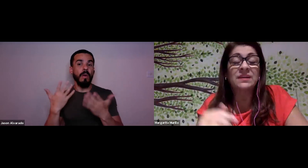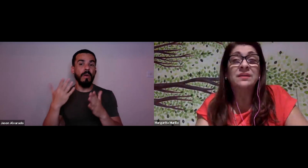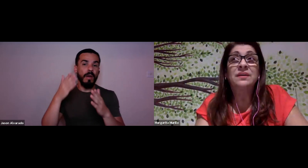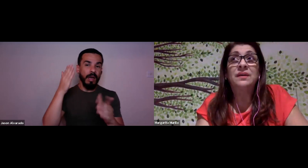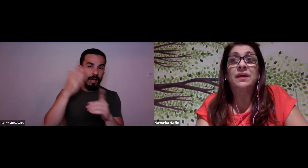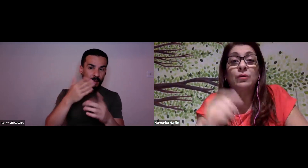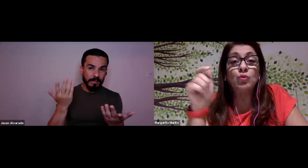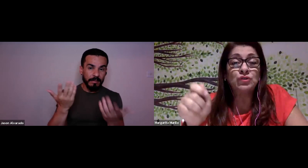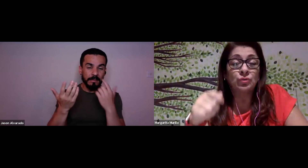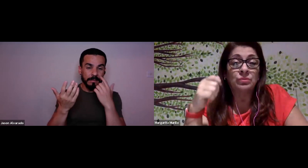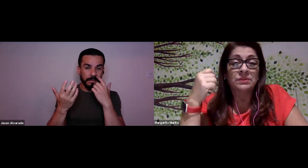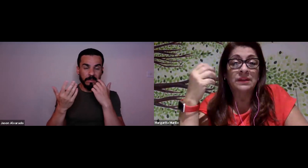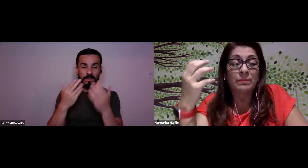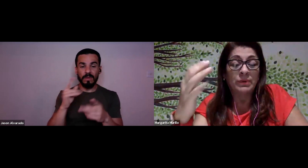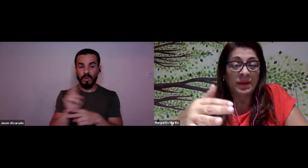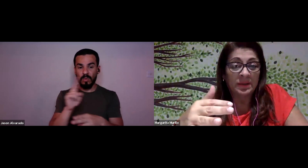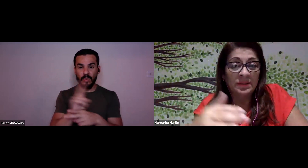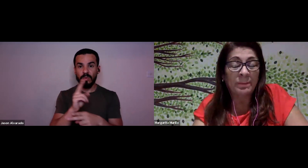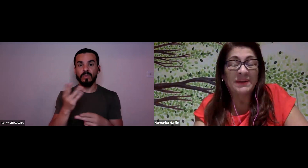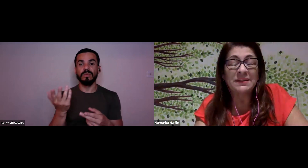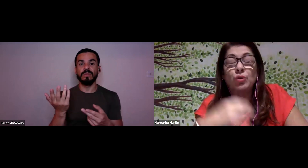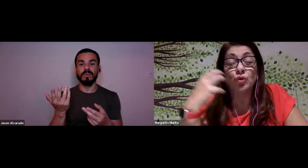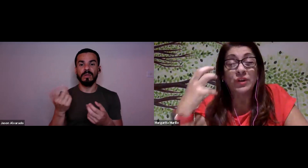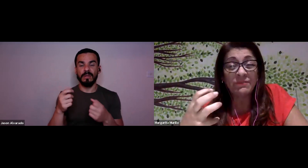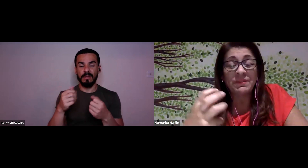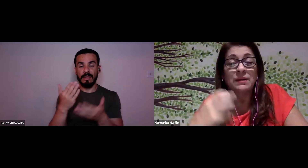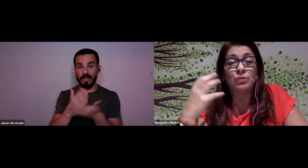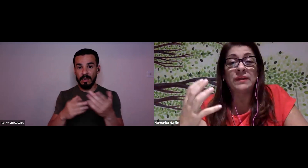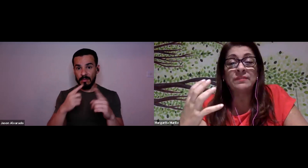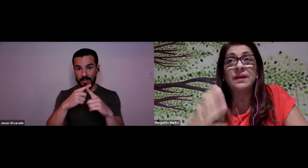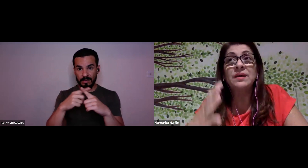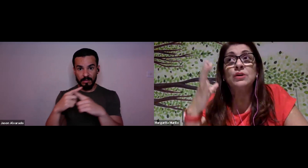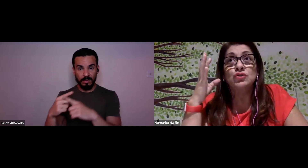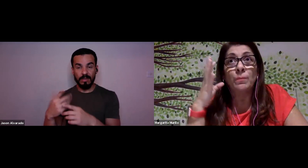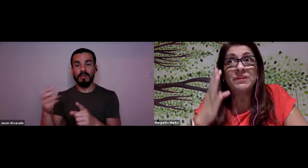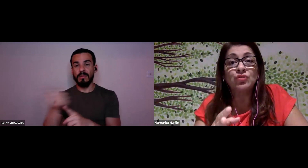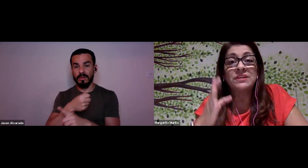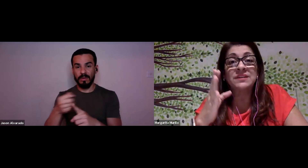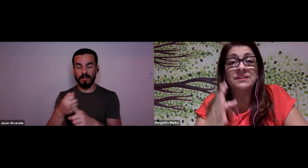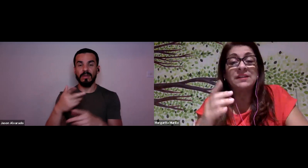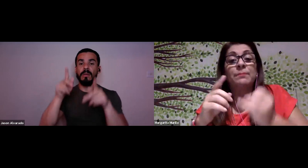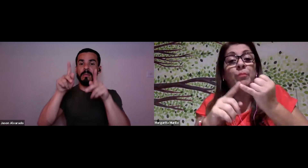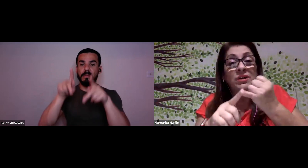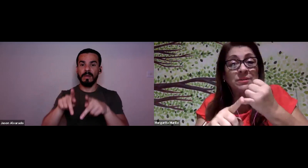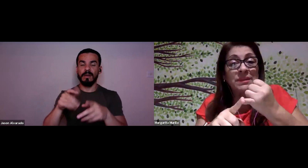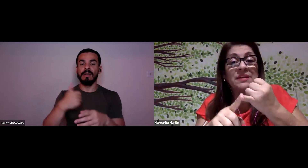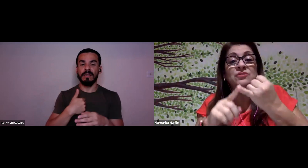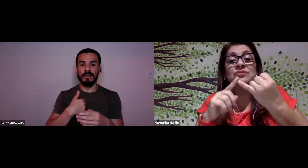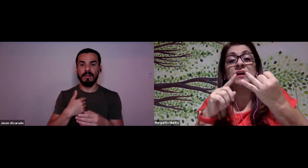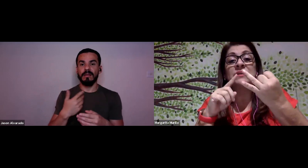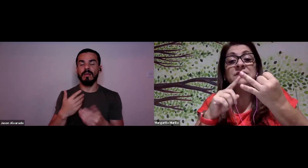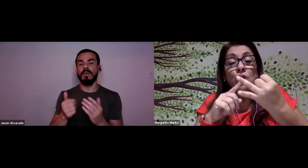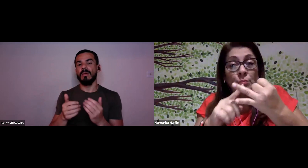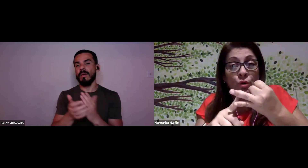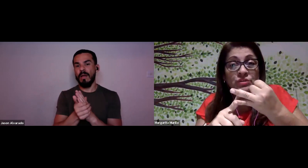cualquier uso de la de la parte pornográfica y violenta son personas que tienen pocas habilidades